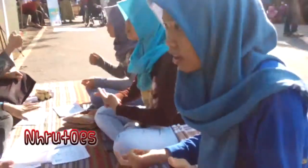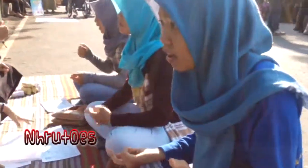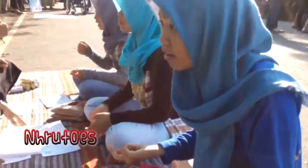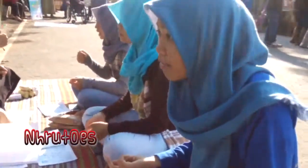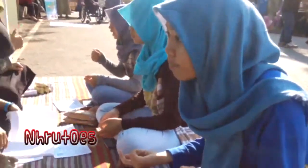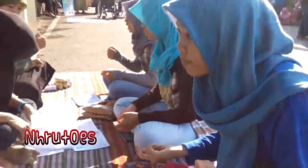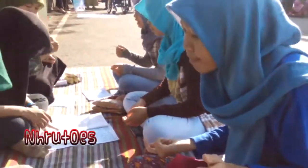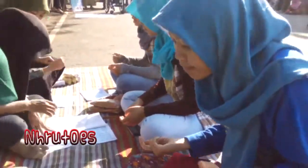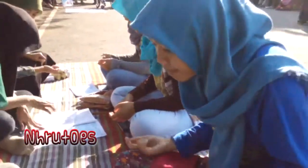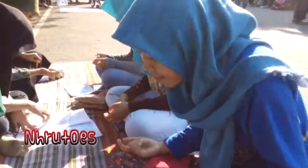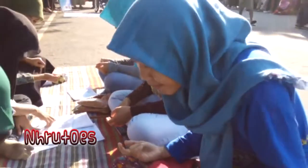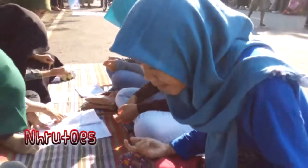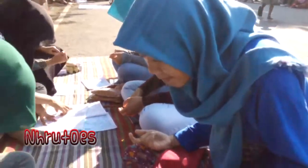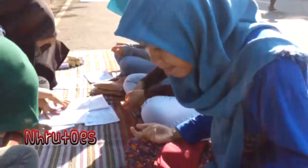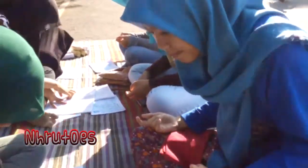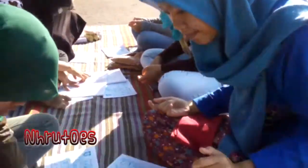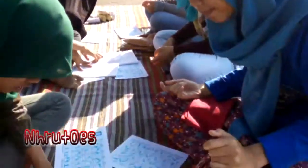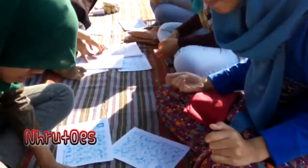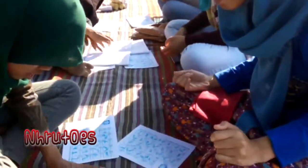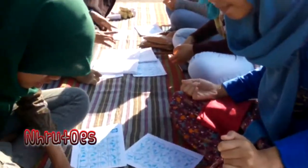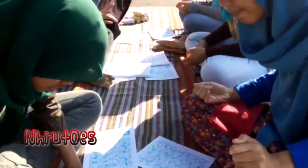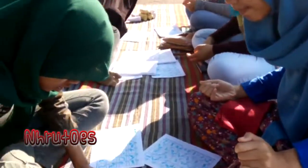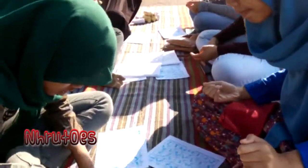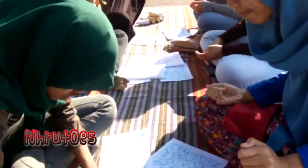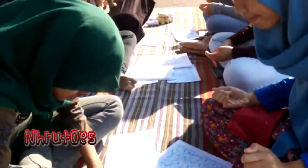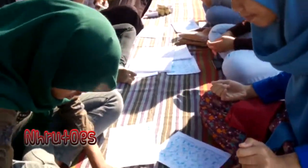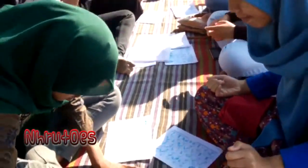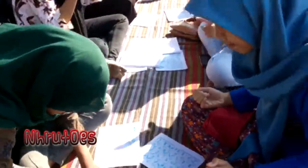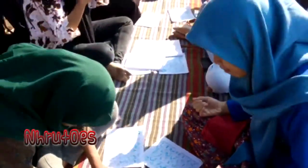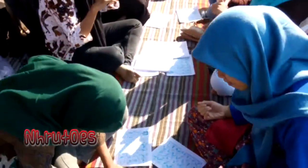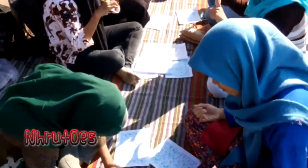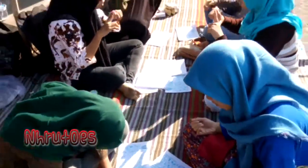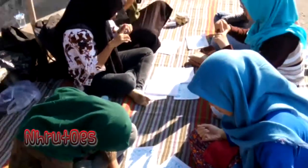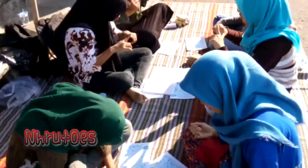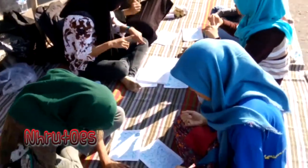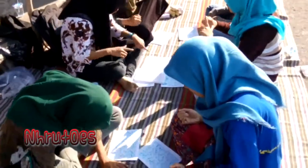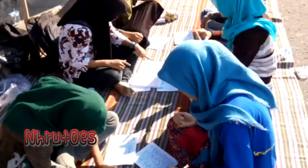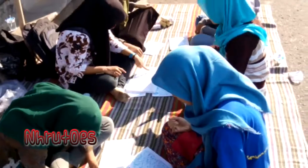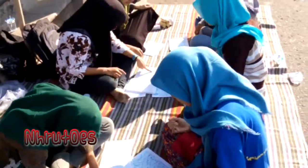seni musik Gondang. Yang kemana ini? Ketua.